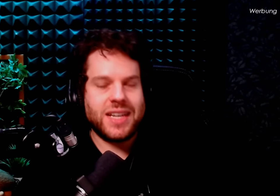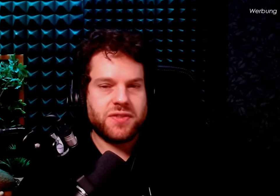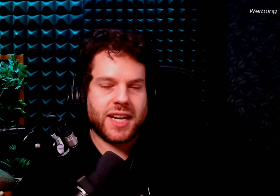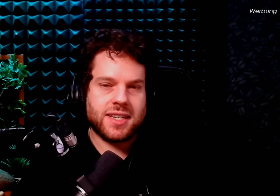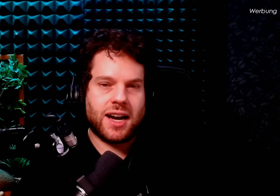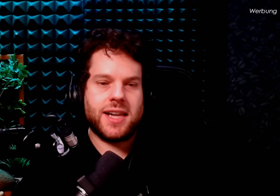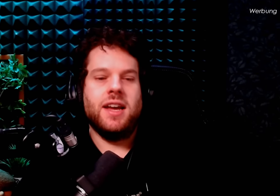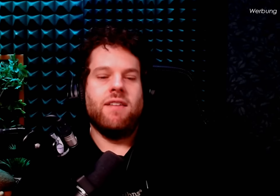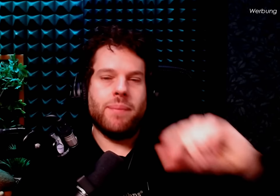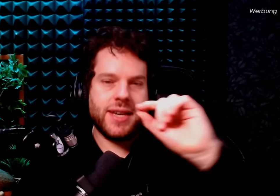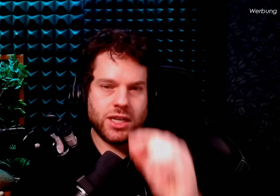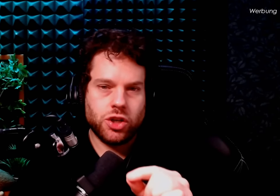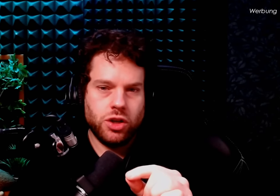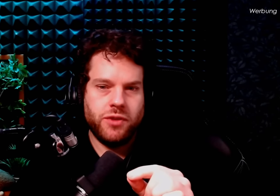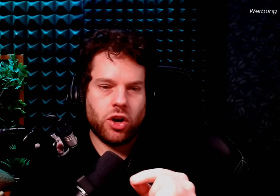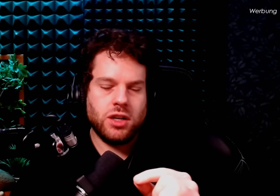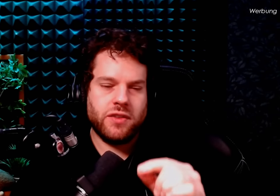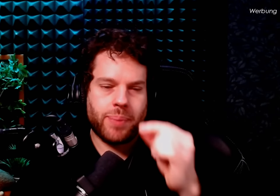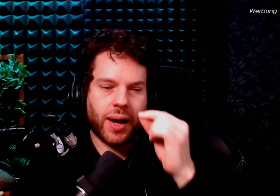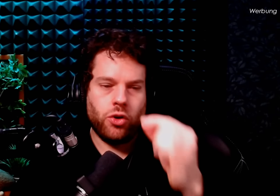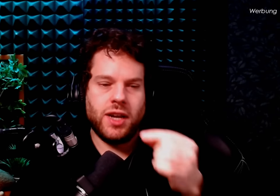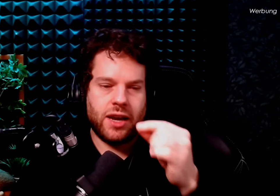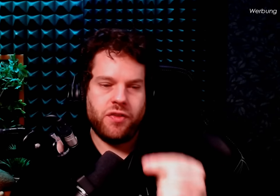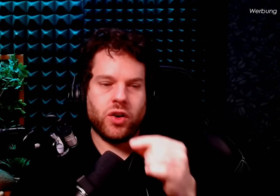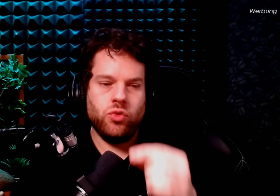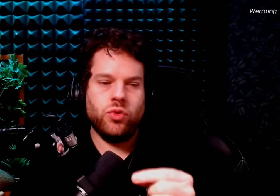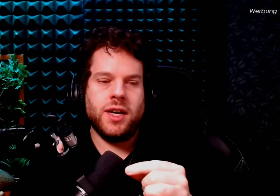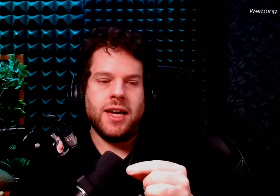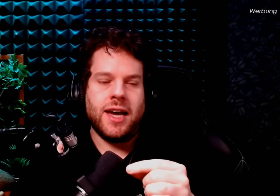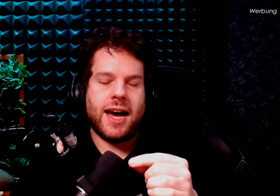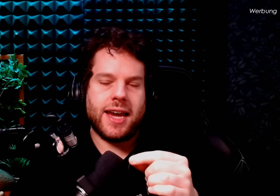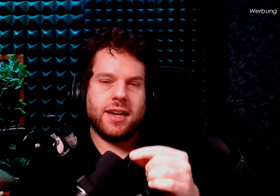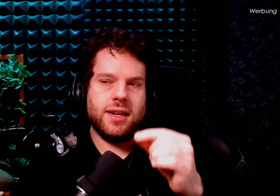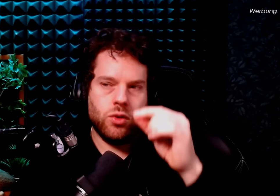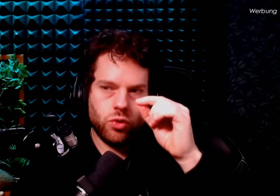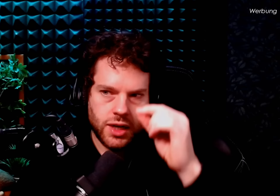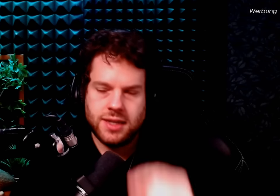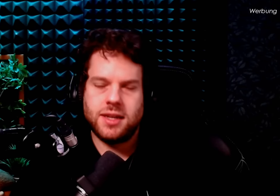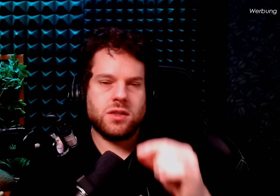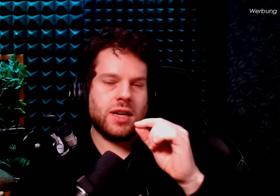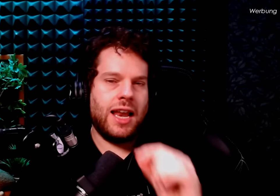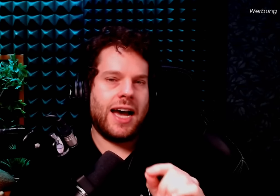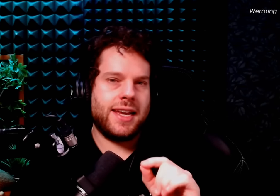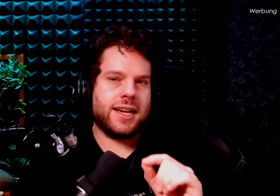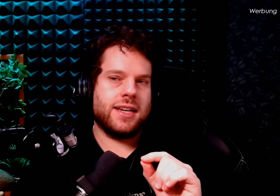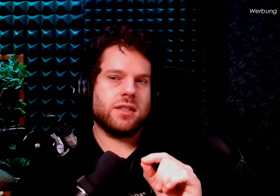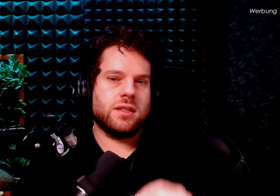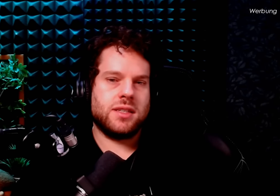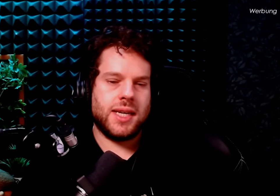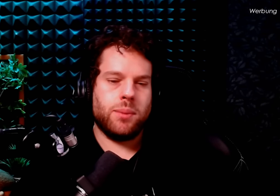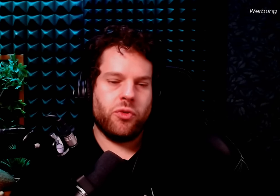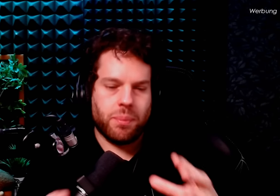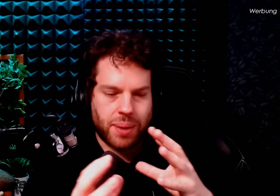Das wäre genial. Wenn man das schon irgendwie könnte, wir brauchen einfach nur ein international anerkanntes System für